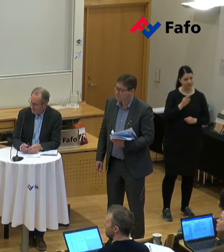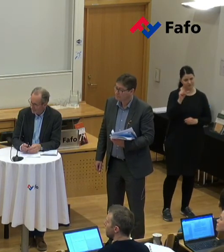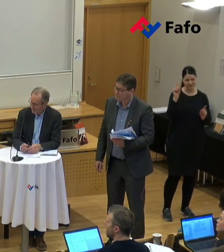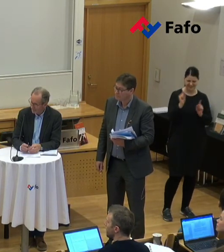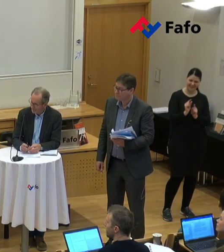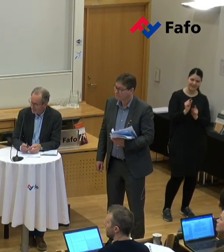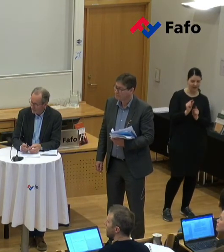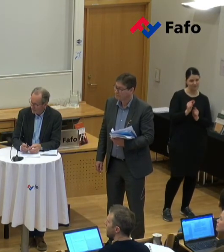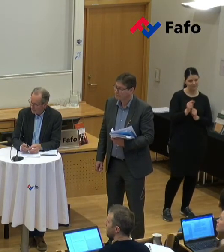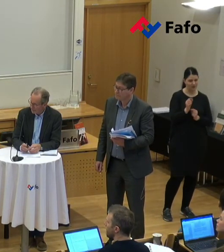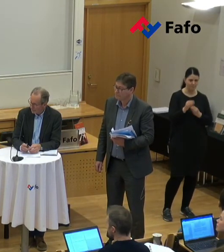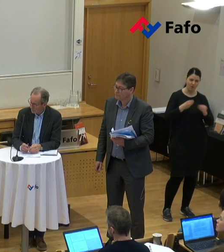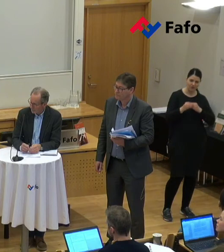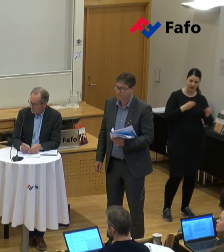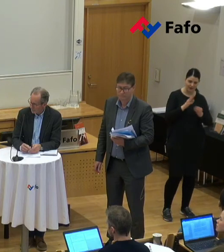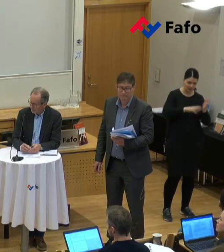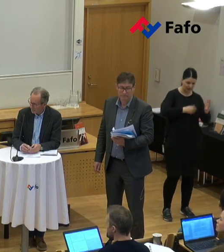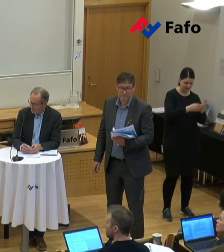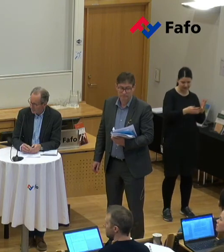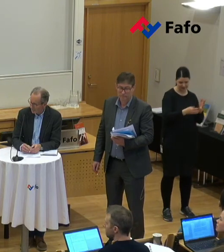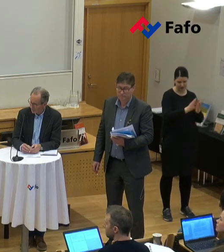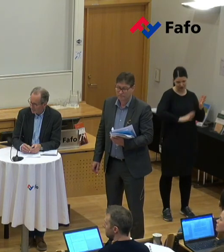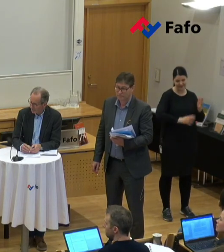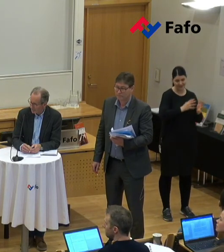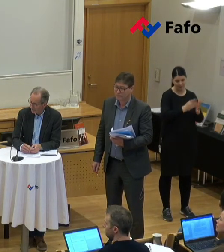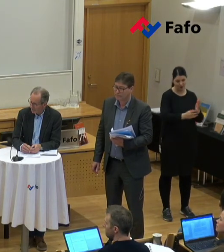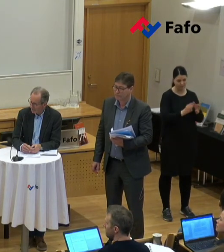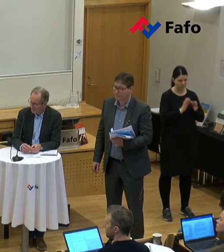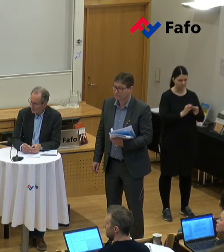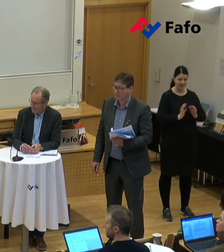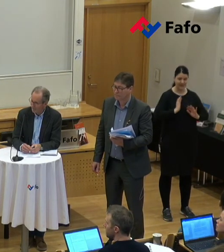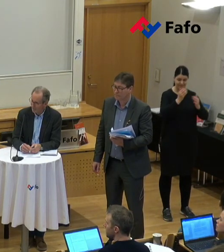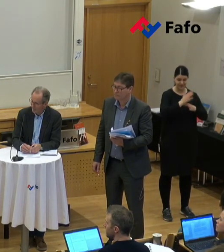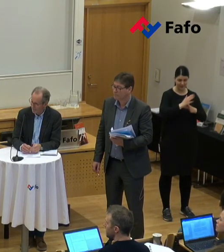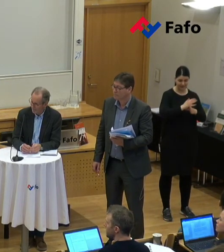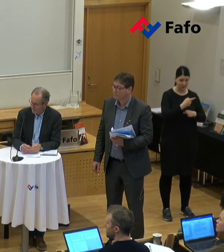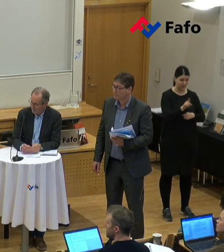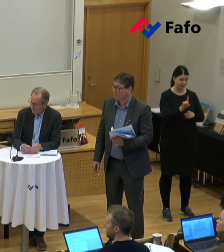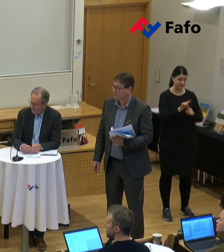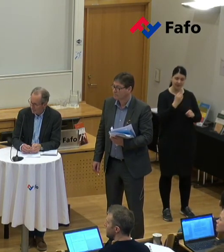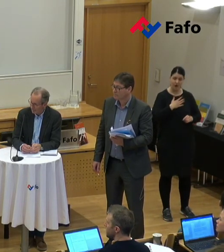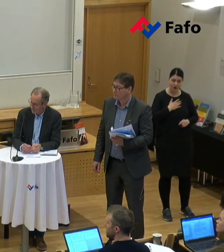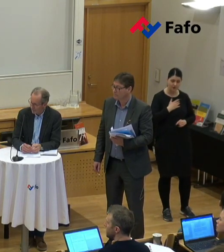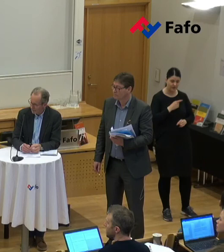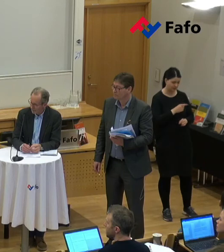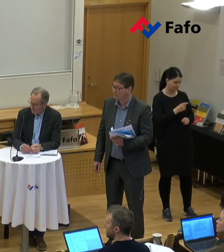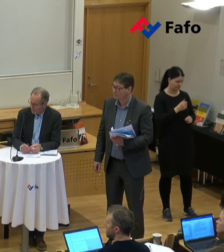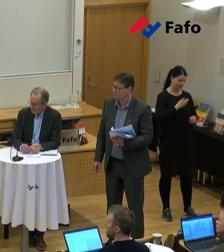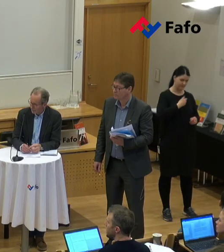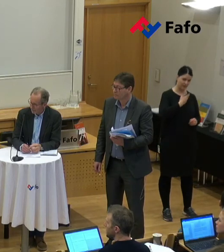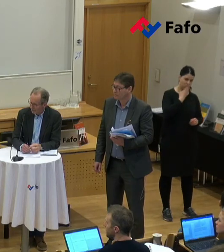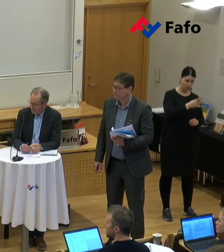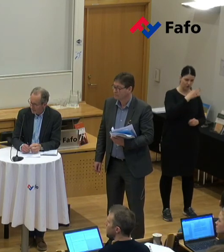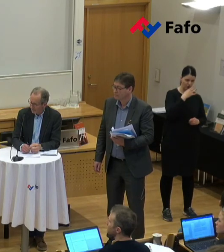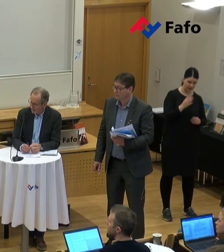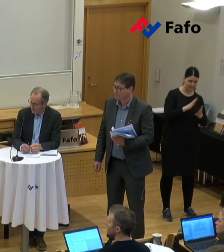på kartleggingsskjemaer på livskvalitet. Og de som vi har der jo sånn at det svært god fornøydhet med